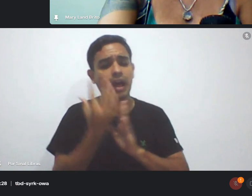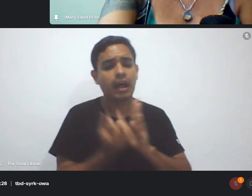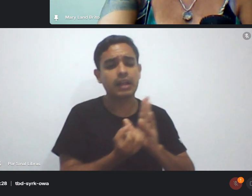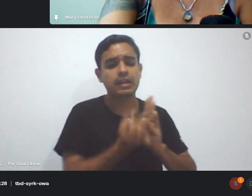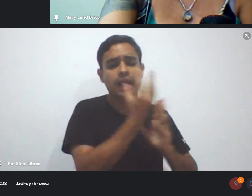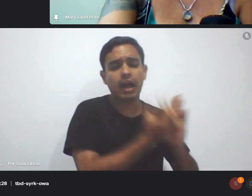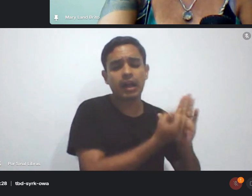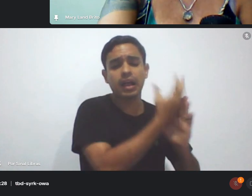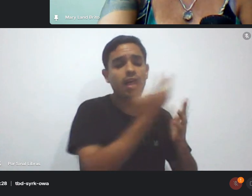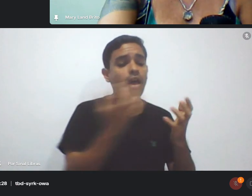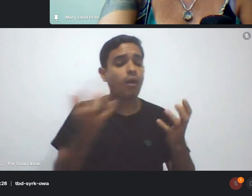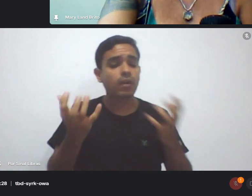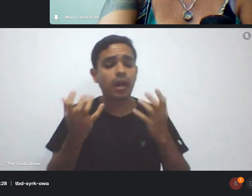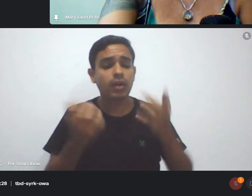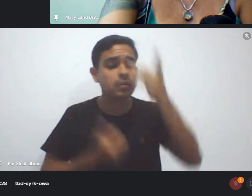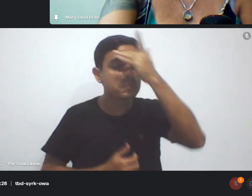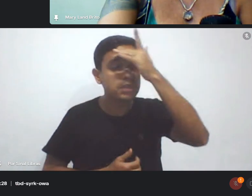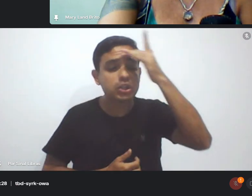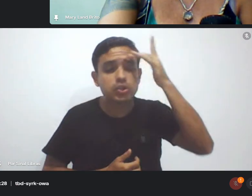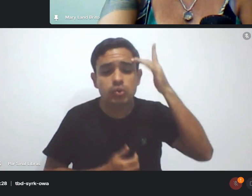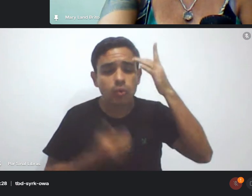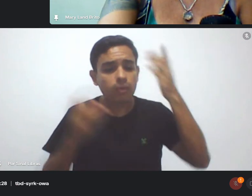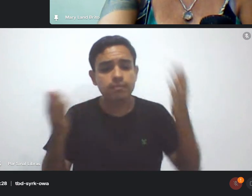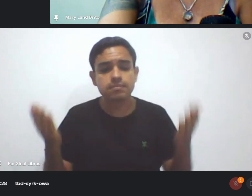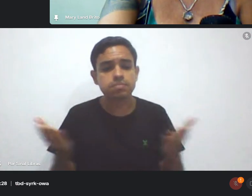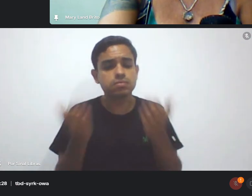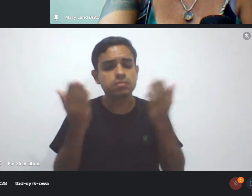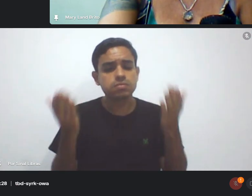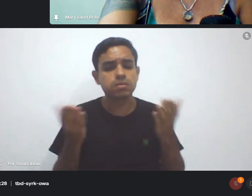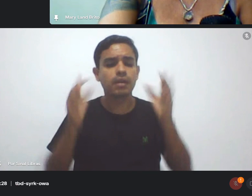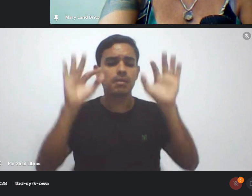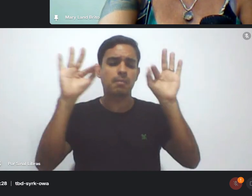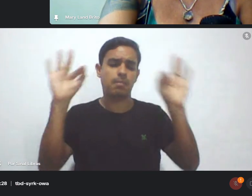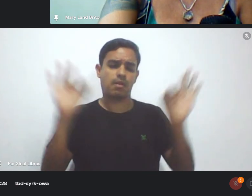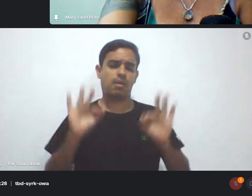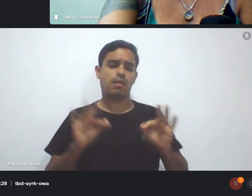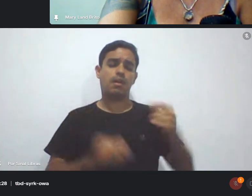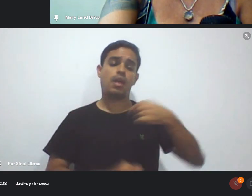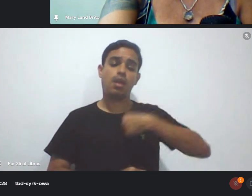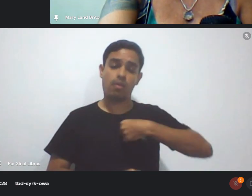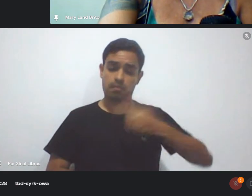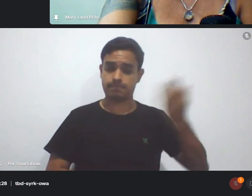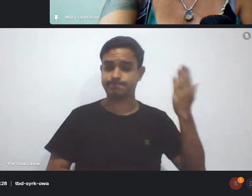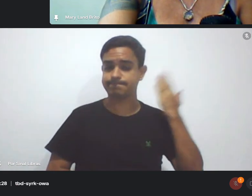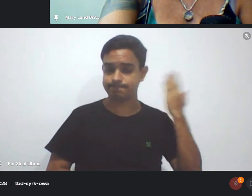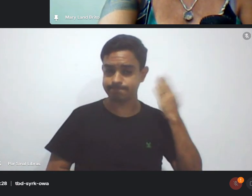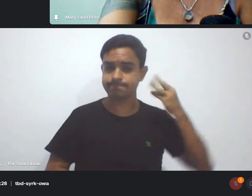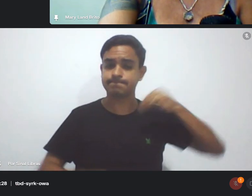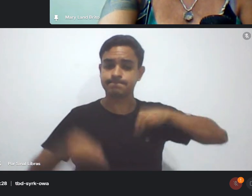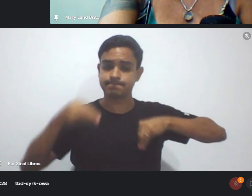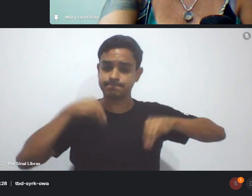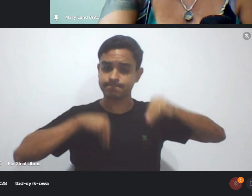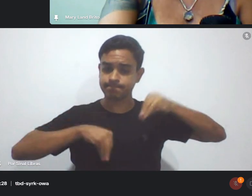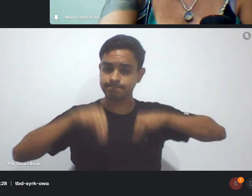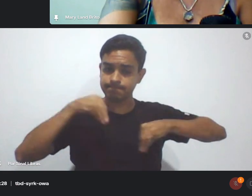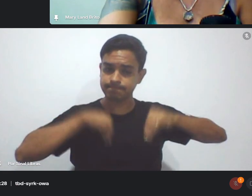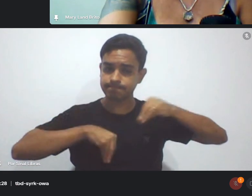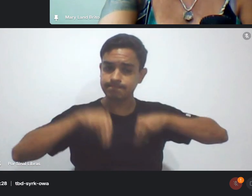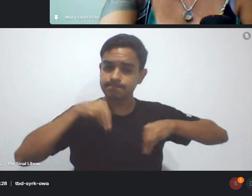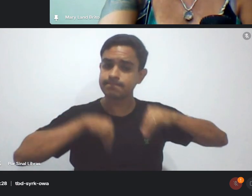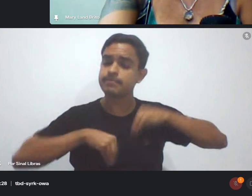porque eu tive depressão. E depressão é uma coisa muito séria e tem que ser tratada a